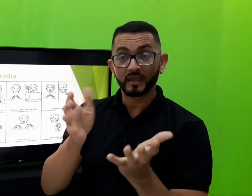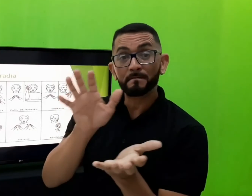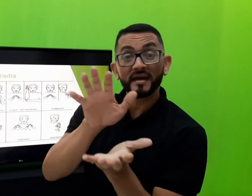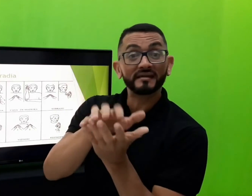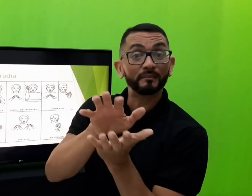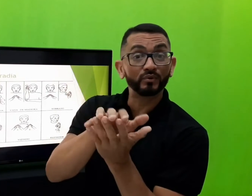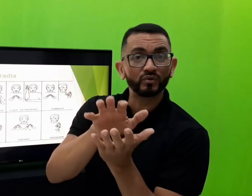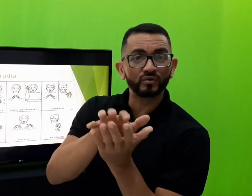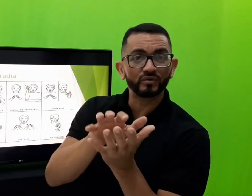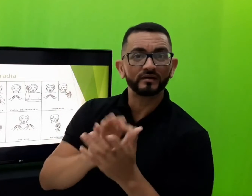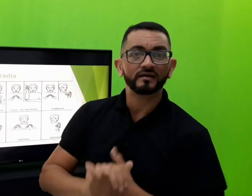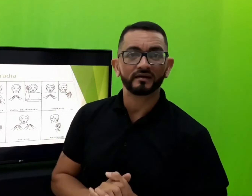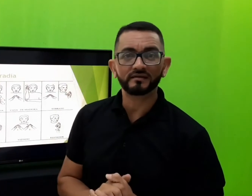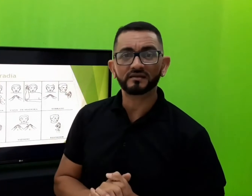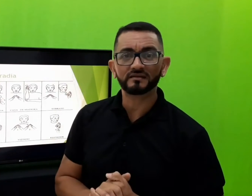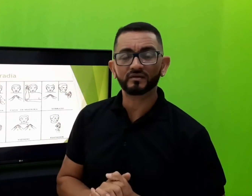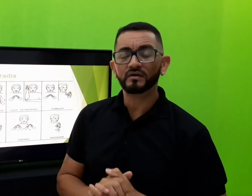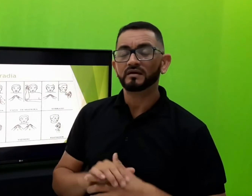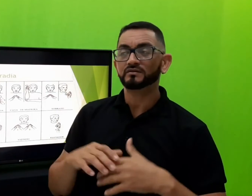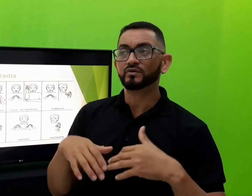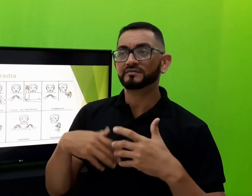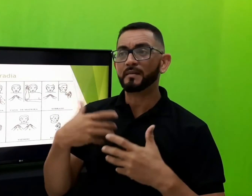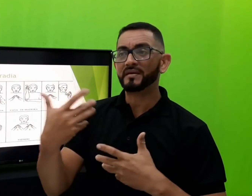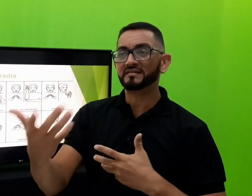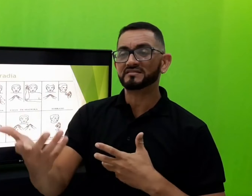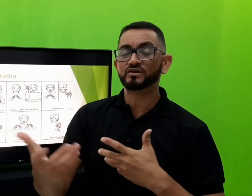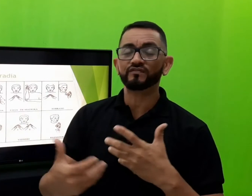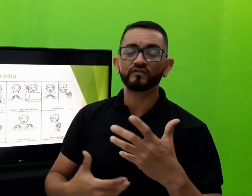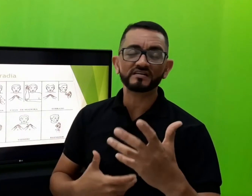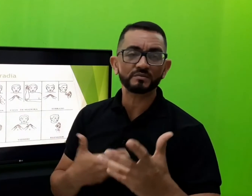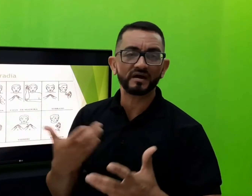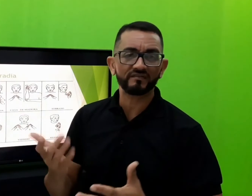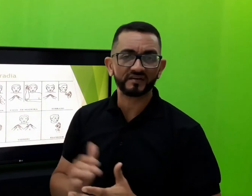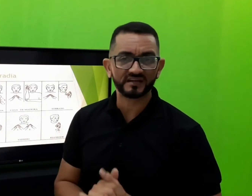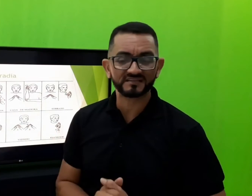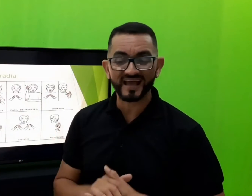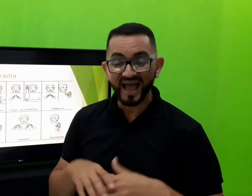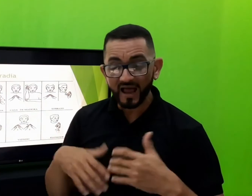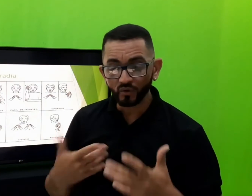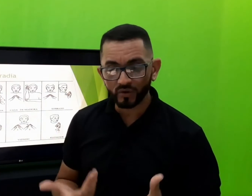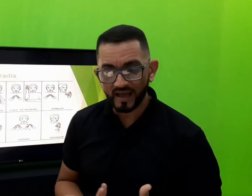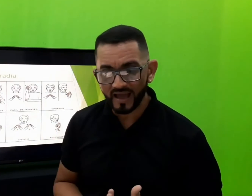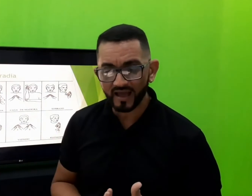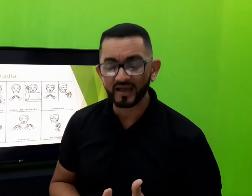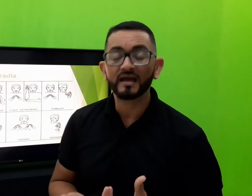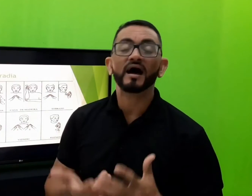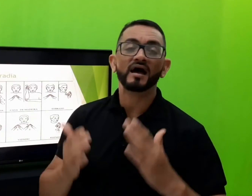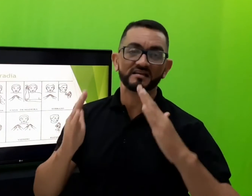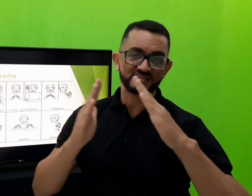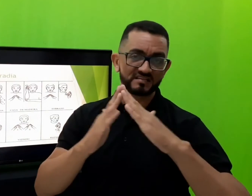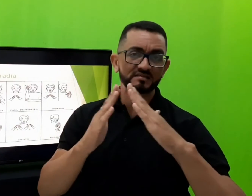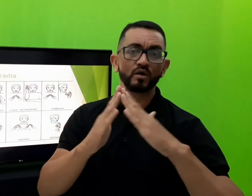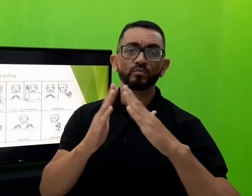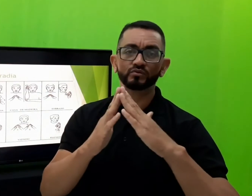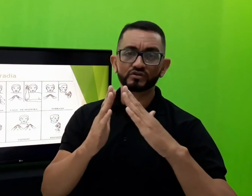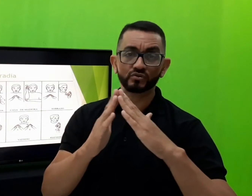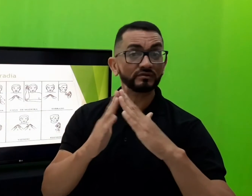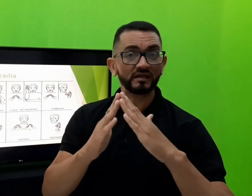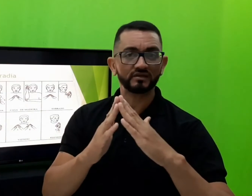em Pernambuco. Entendeu? Então, depende, se eu for fazer uma referência a lugar, aí esse sinal muda de contexto.